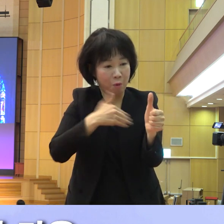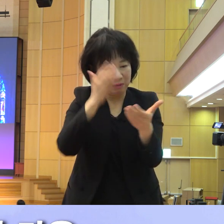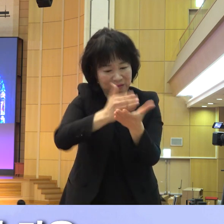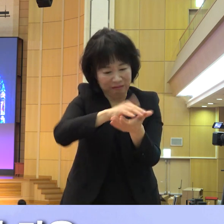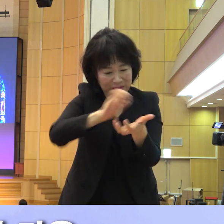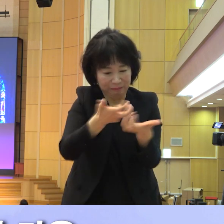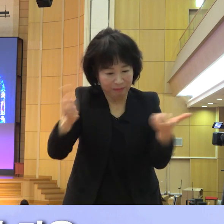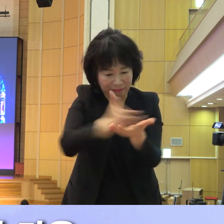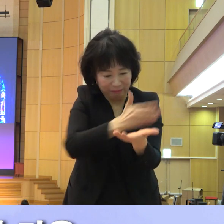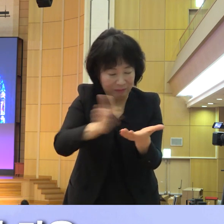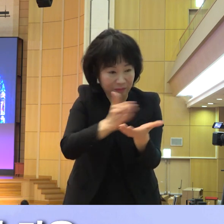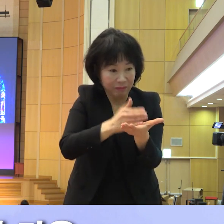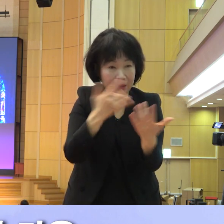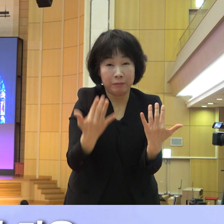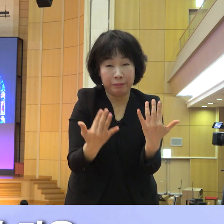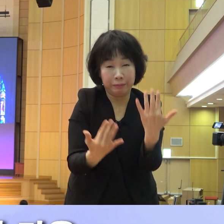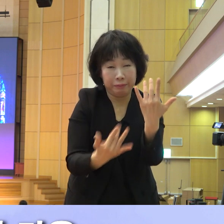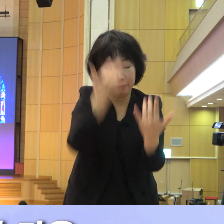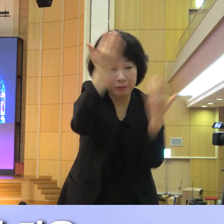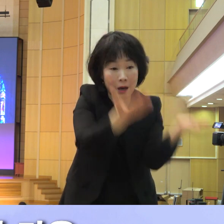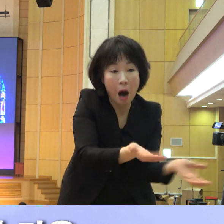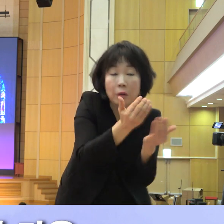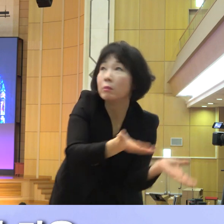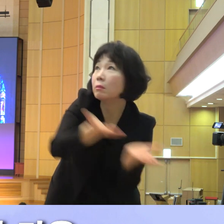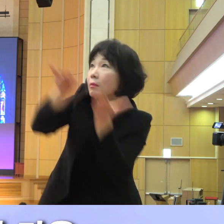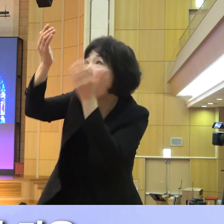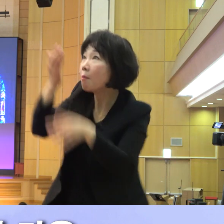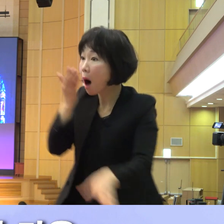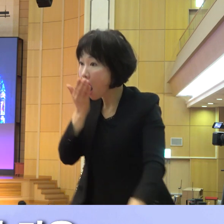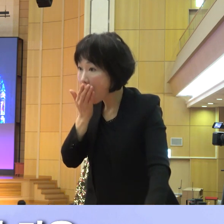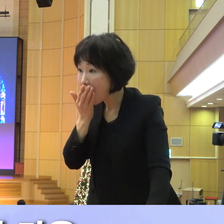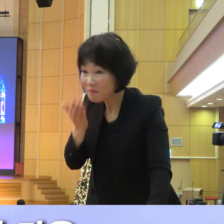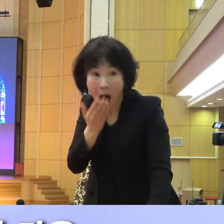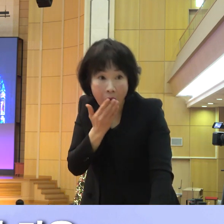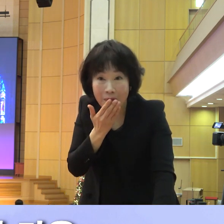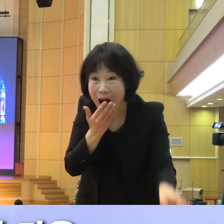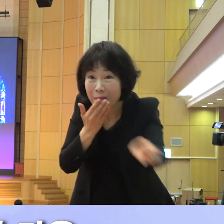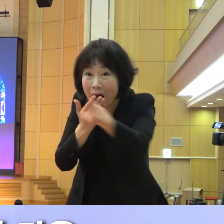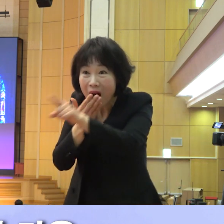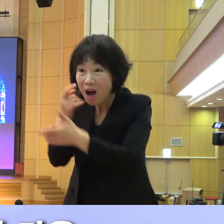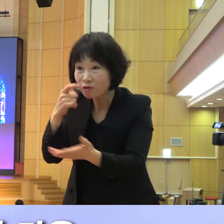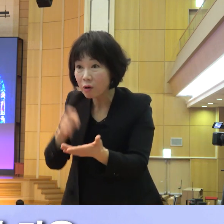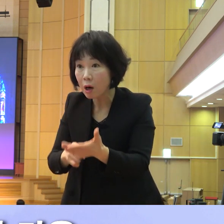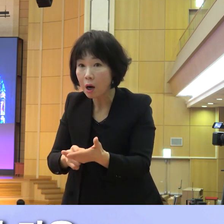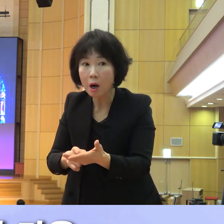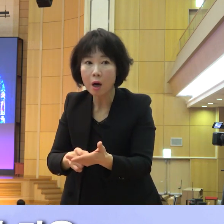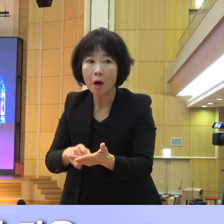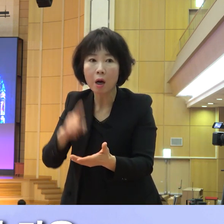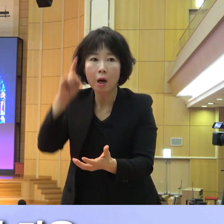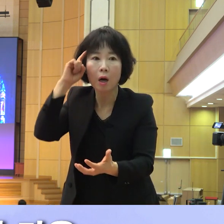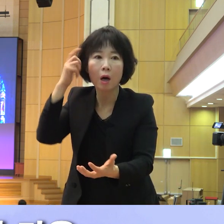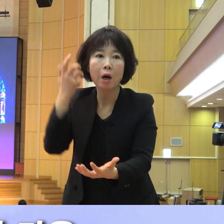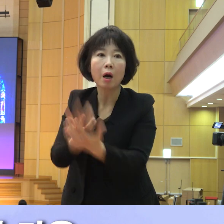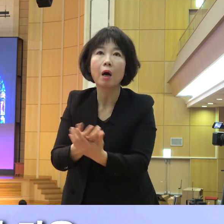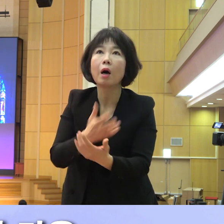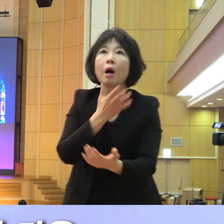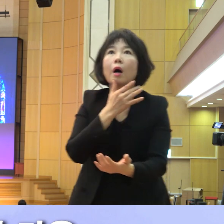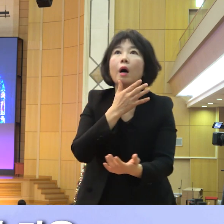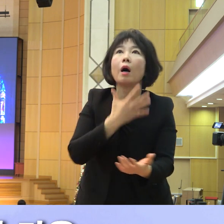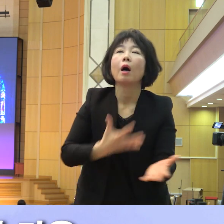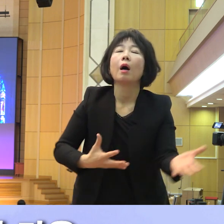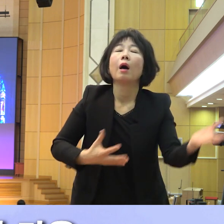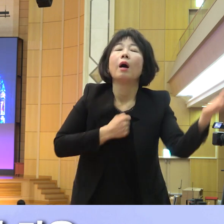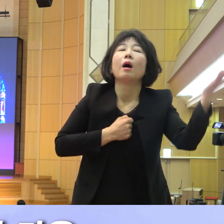목을 베고 장작불에 올려놓아서 번제로 드린다라고 하는 것은 제정신으로는 할 수가